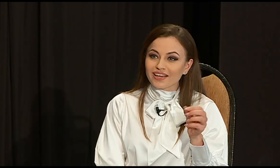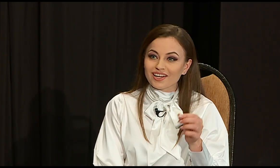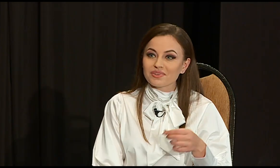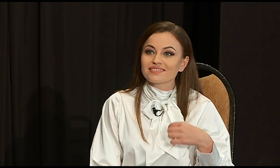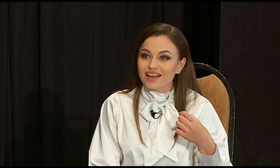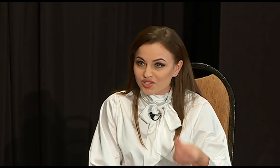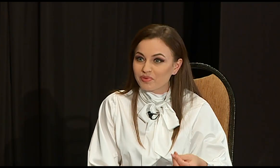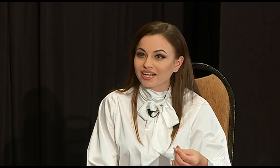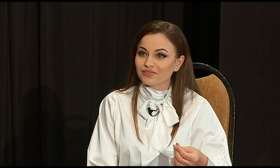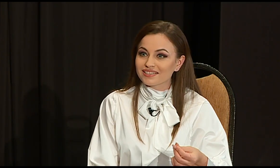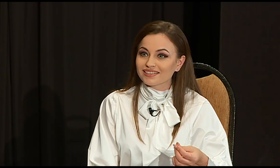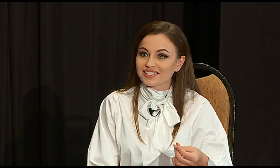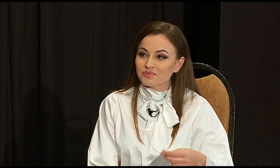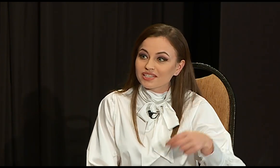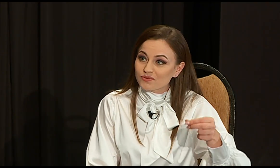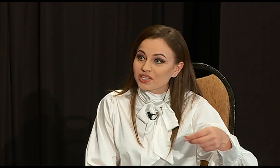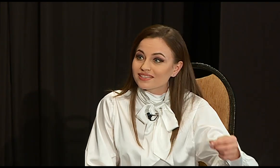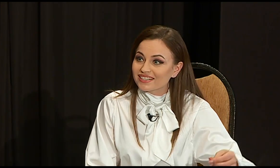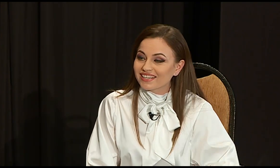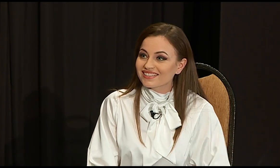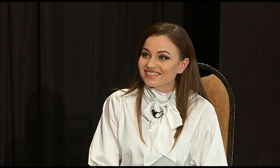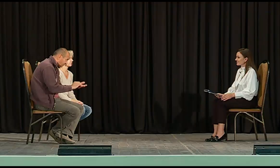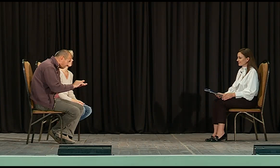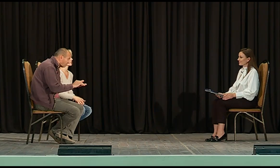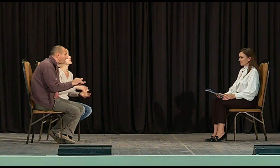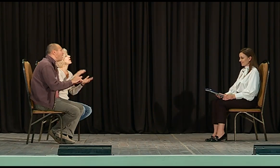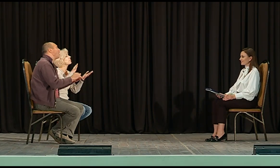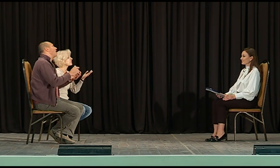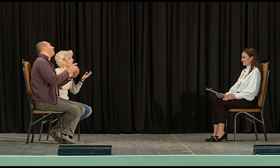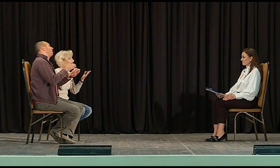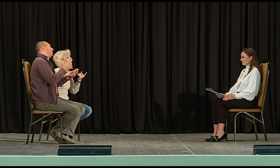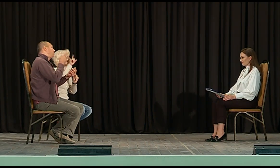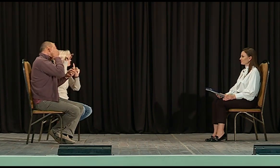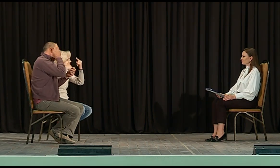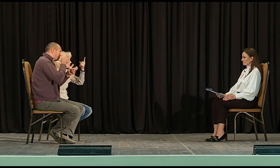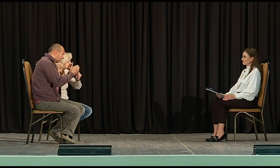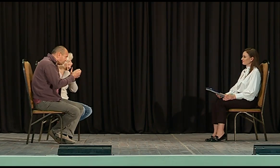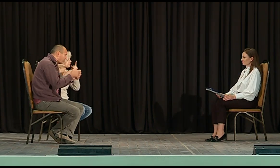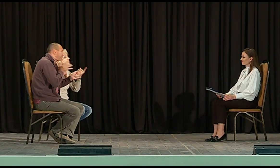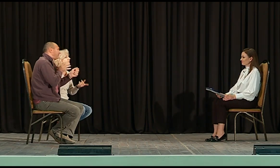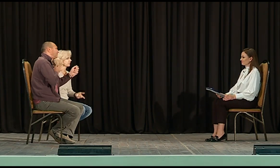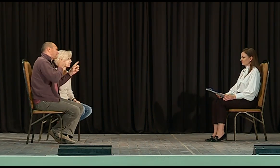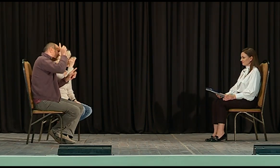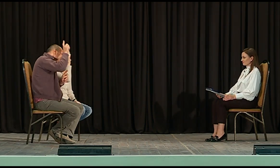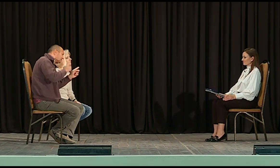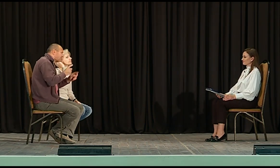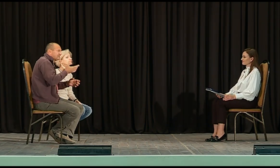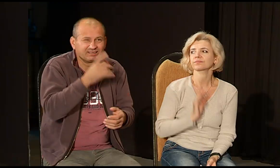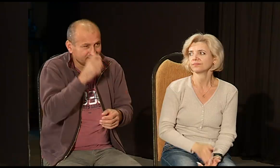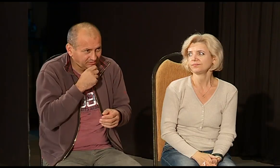Fiecare mesaj pe care vreți să-l transmiteți, voi îl scrieți. Sau încercăm cumva să le arătăm, dar nu prin limbajul semnelor, dar ceva